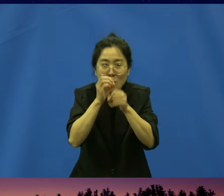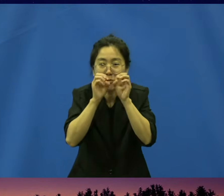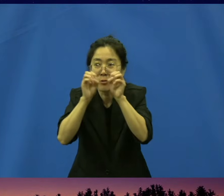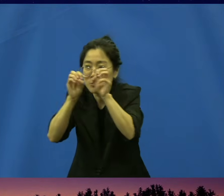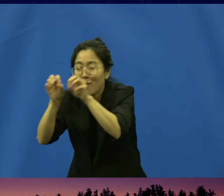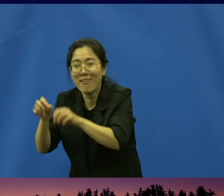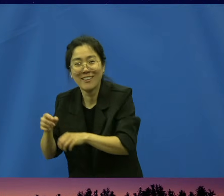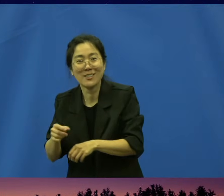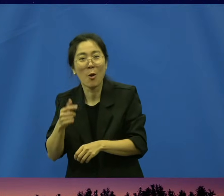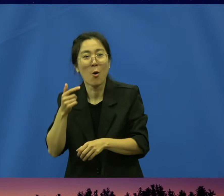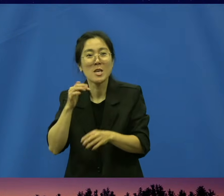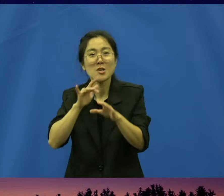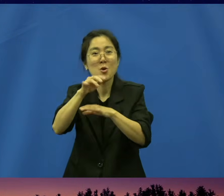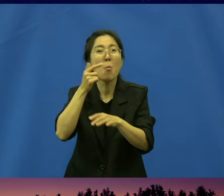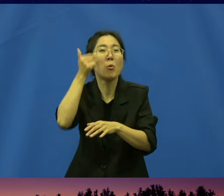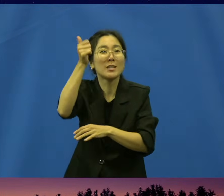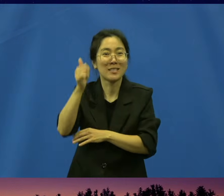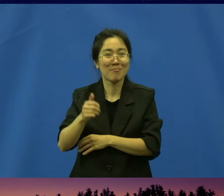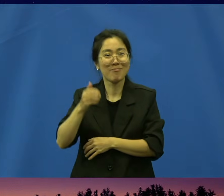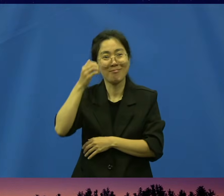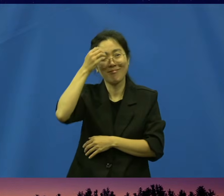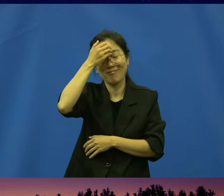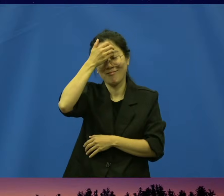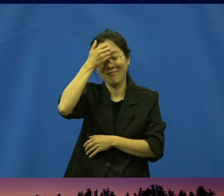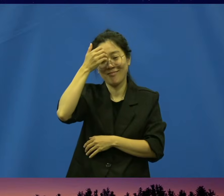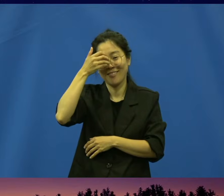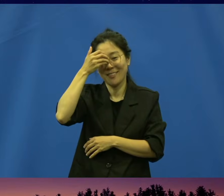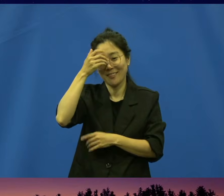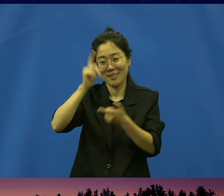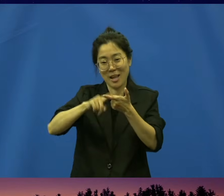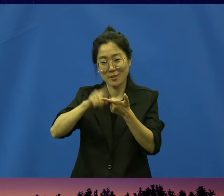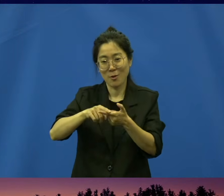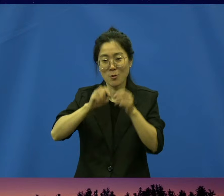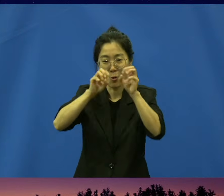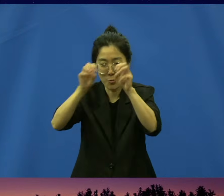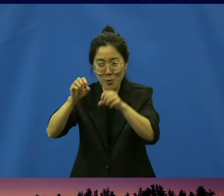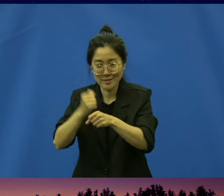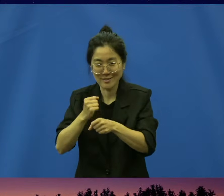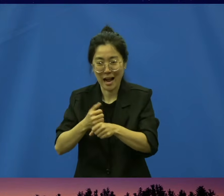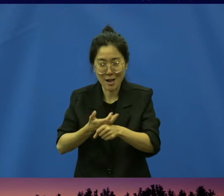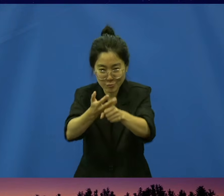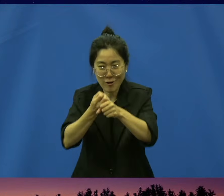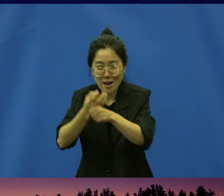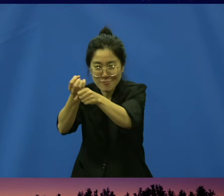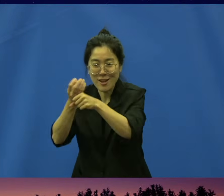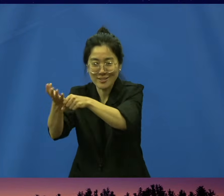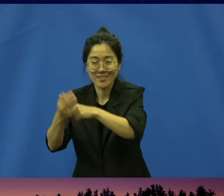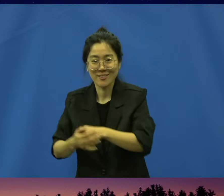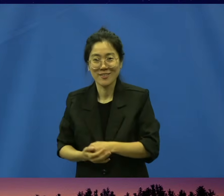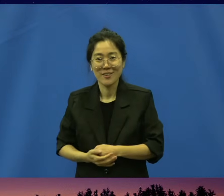여러분, 이 정신이 이 교회에 있습니다. 여러분이 너무 안에 있다 보면은